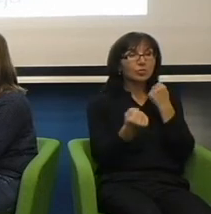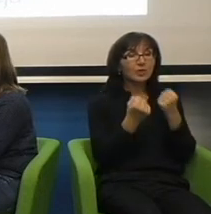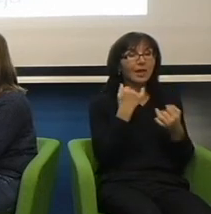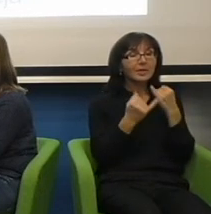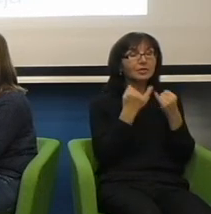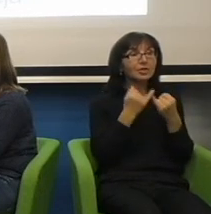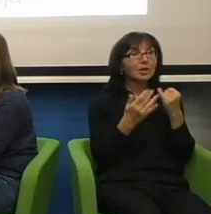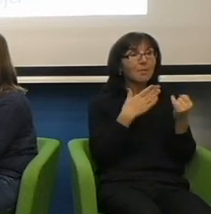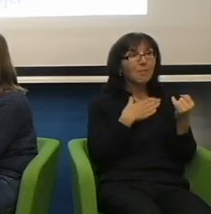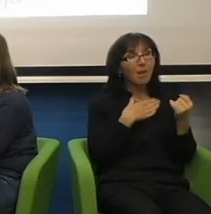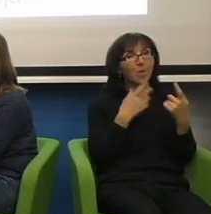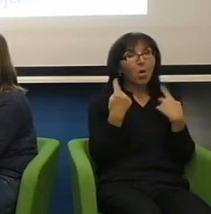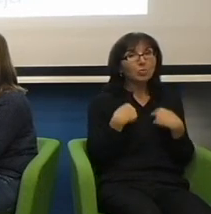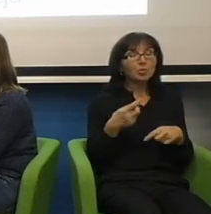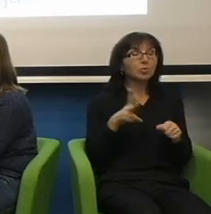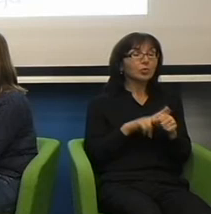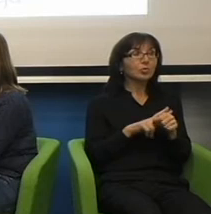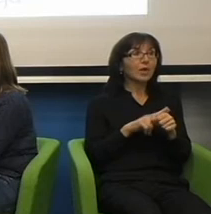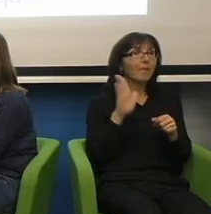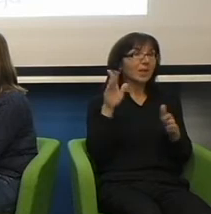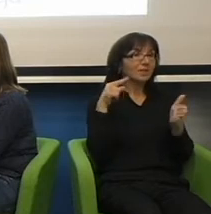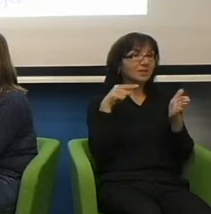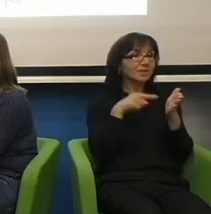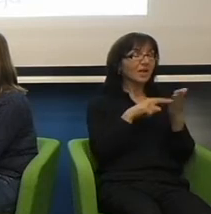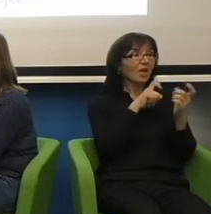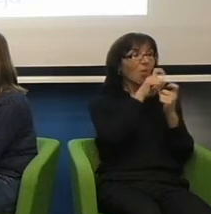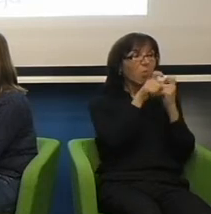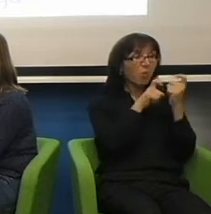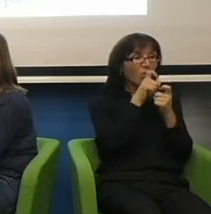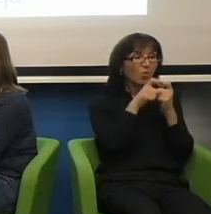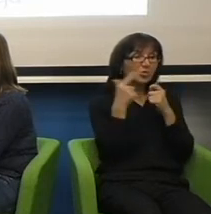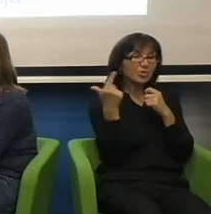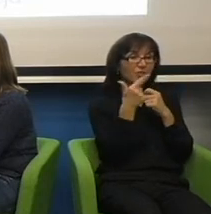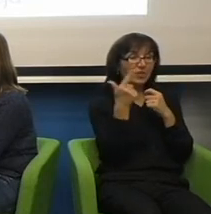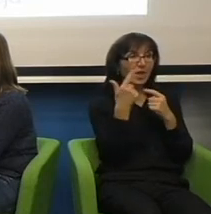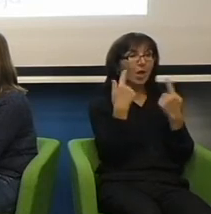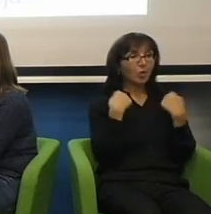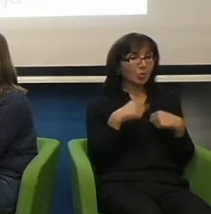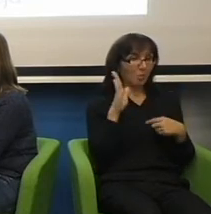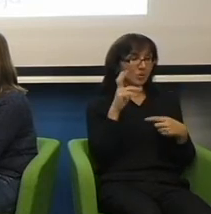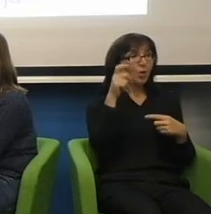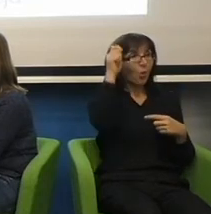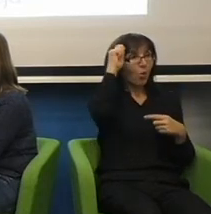otoczeniu kogoś, kto postawi sobie za cel skłócenie ludzi, to będzie kłopot. No